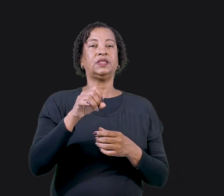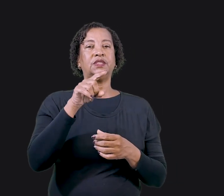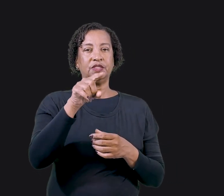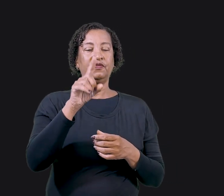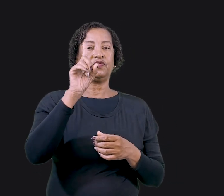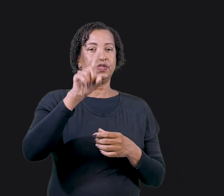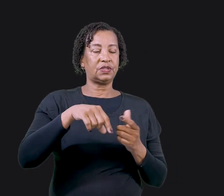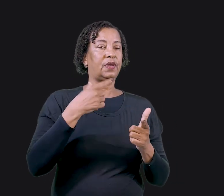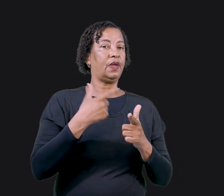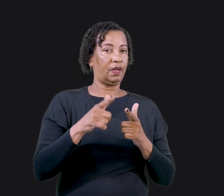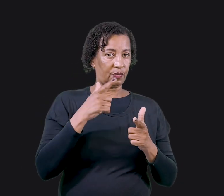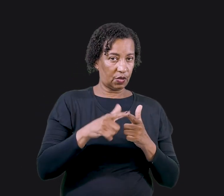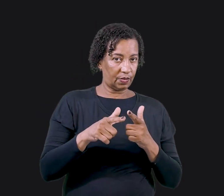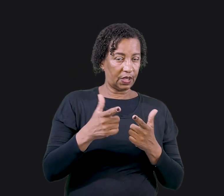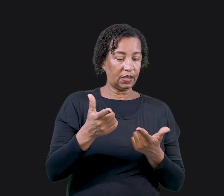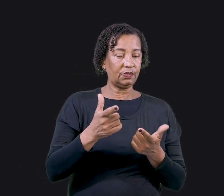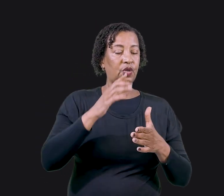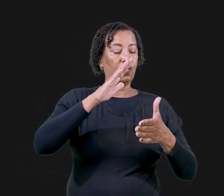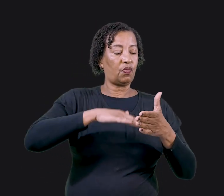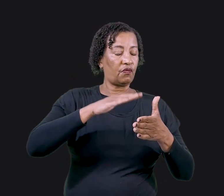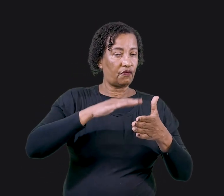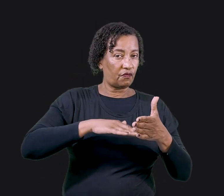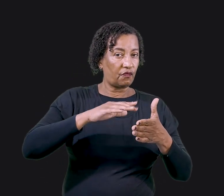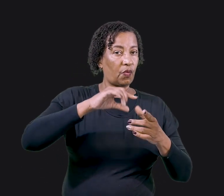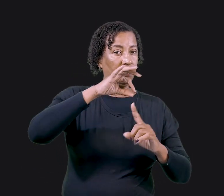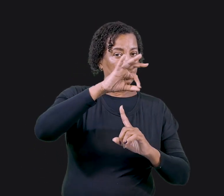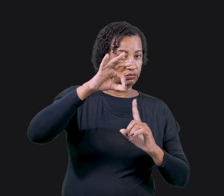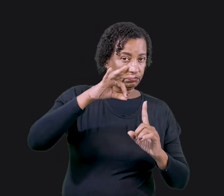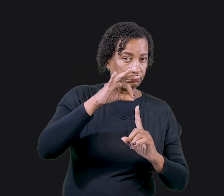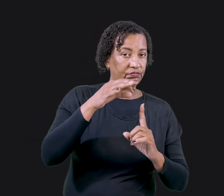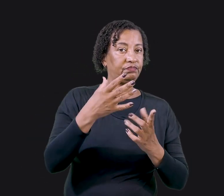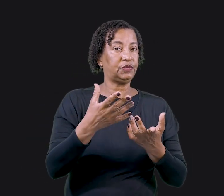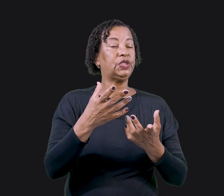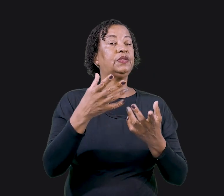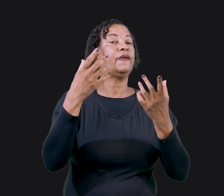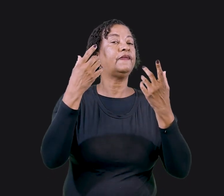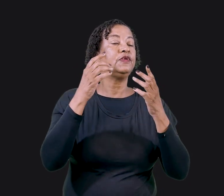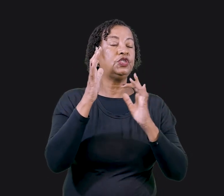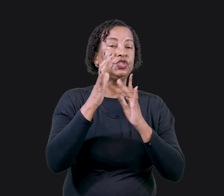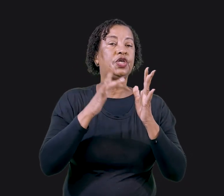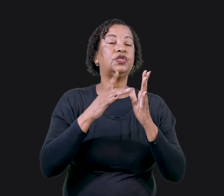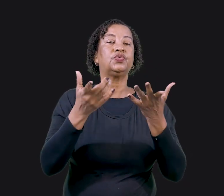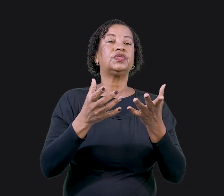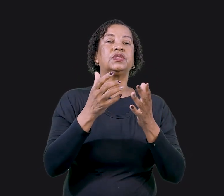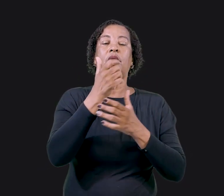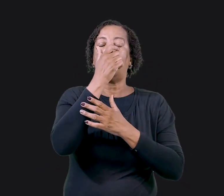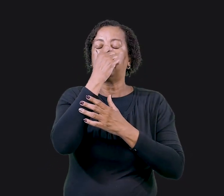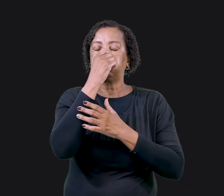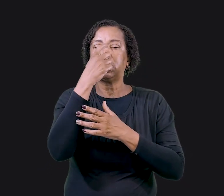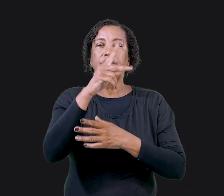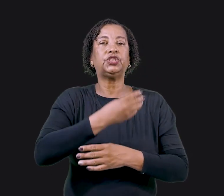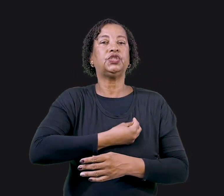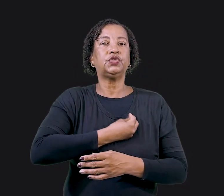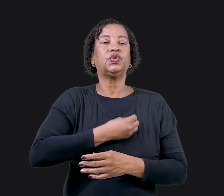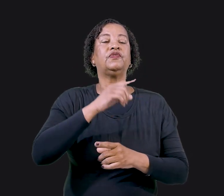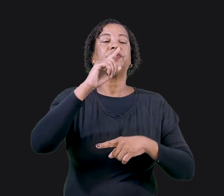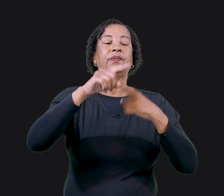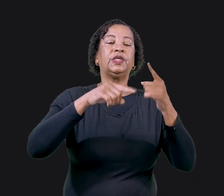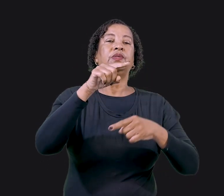do problema? Se você ainda é parte do problema, com fome espiritual, Jesus quer abençoar você e preencher sua vida para que